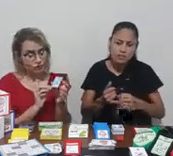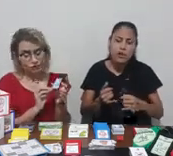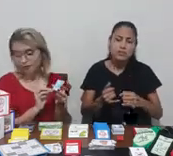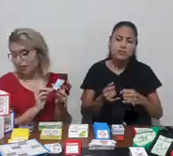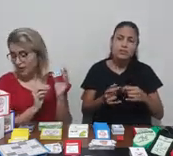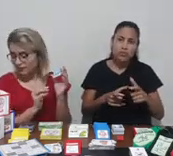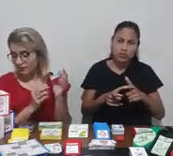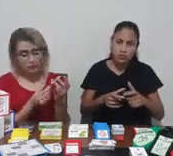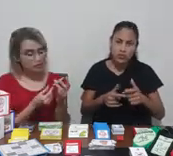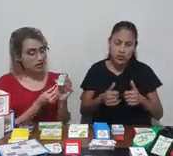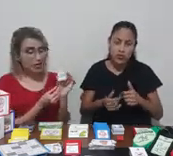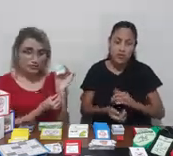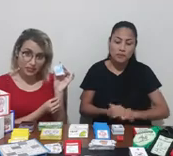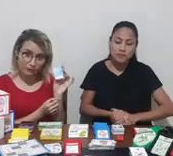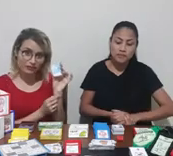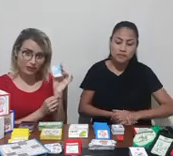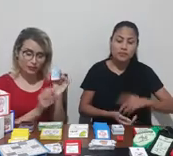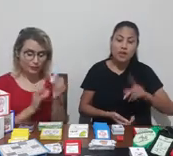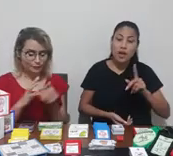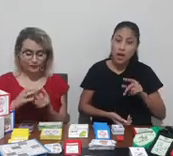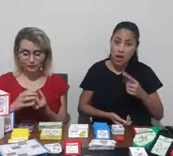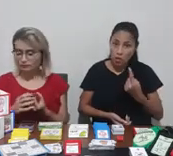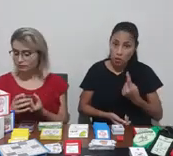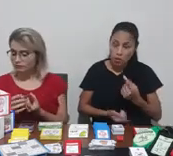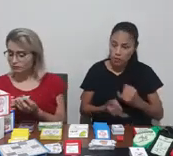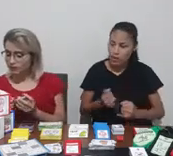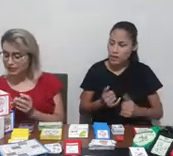certo? Aí veja bem, essa é uma versão.